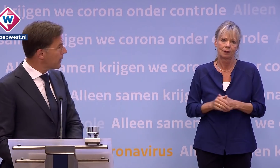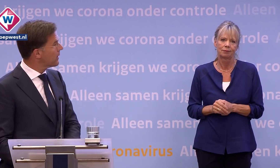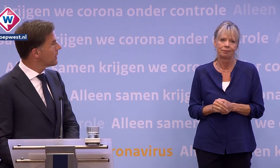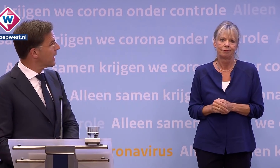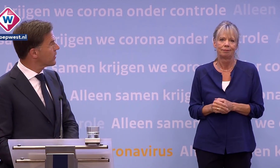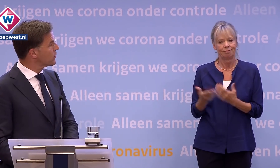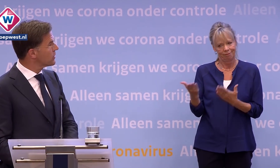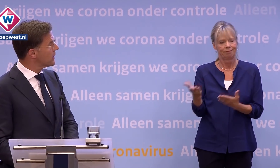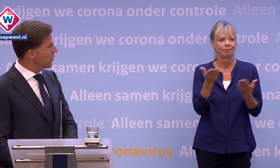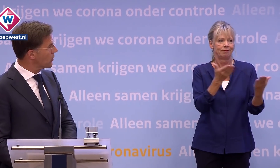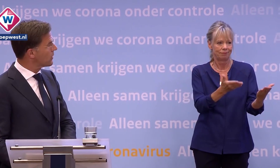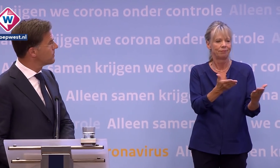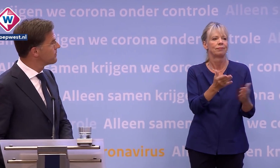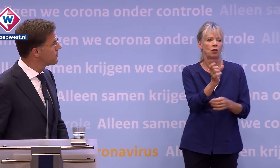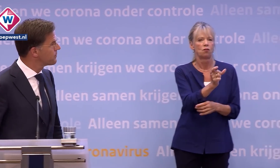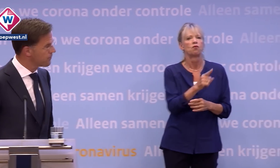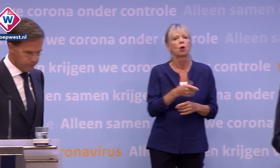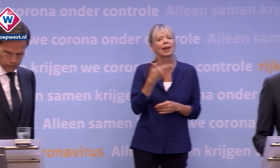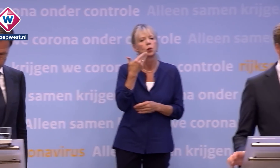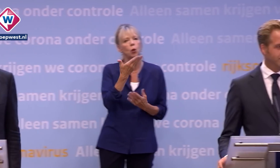En daarmee geef ik het woord aan Hugo de Jonge.